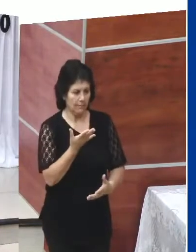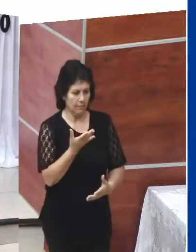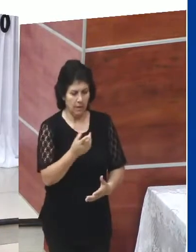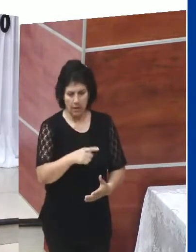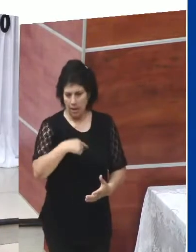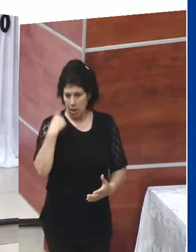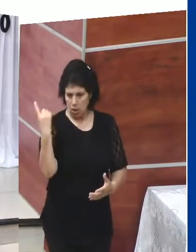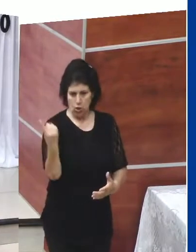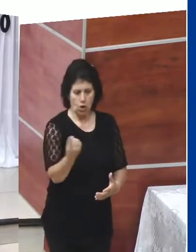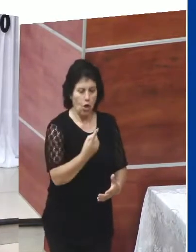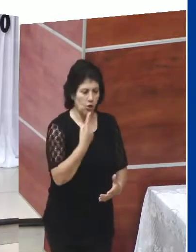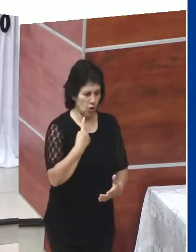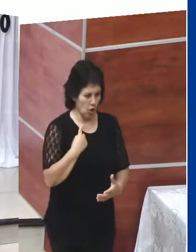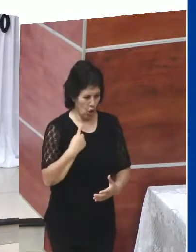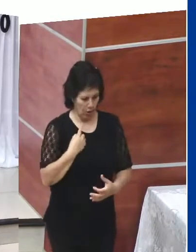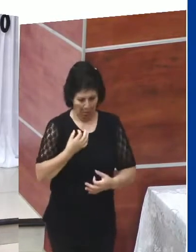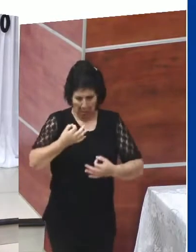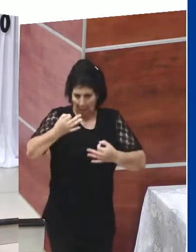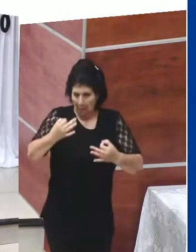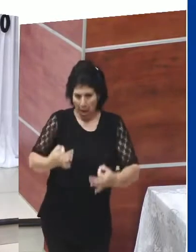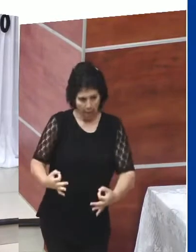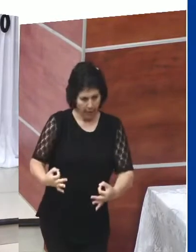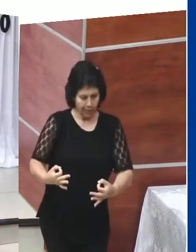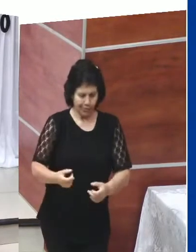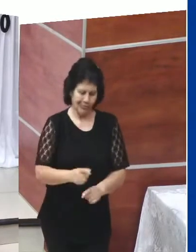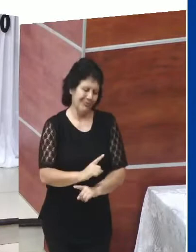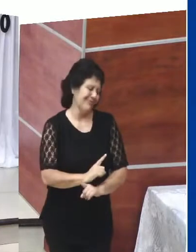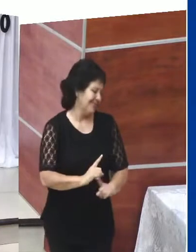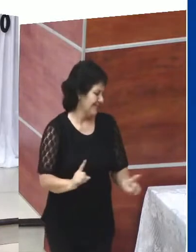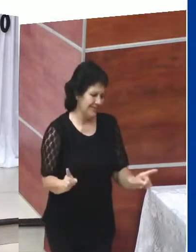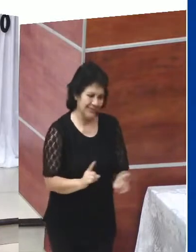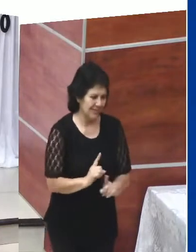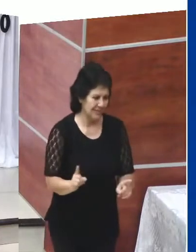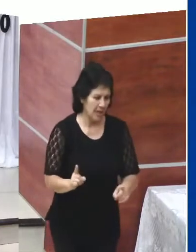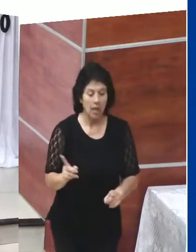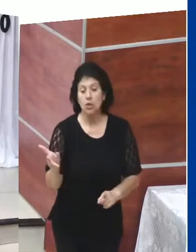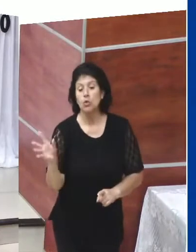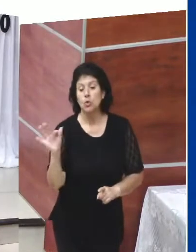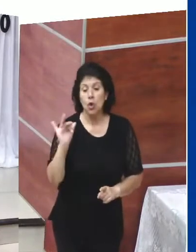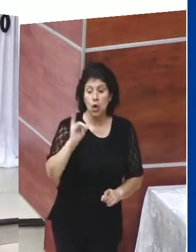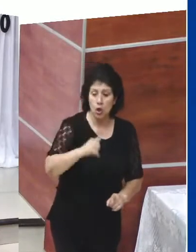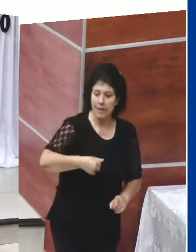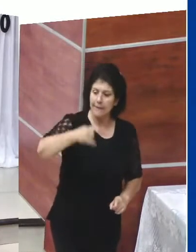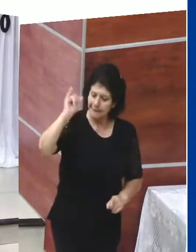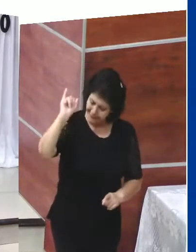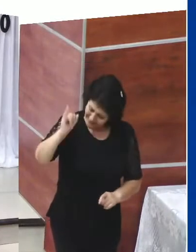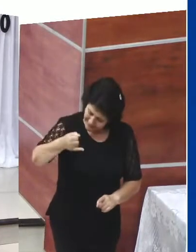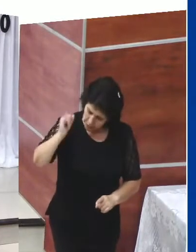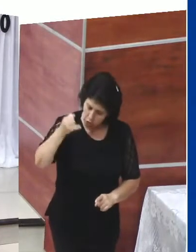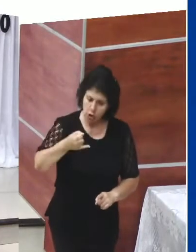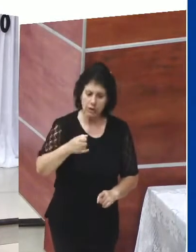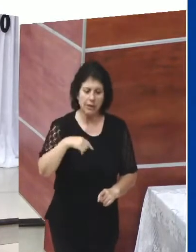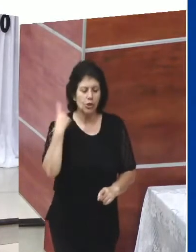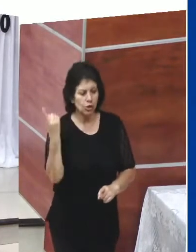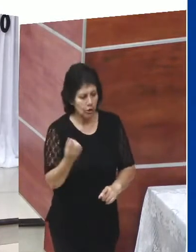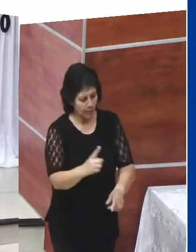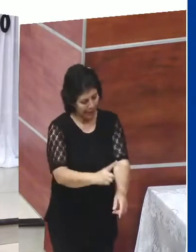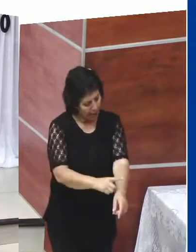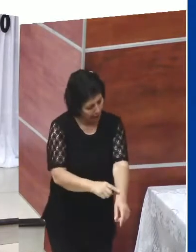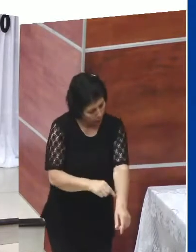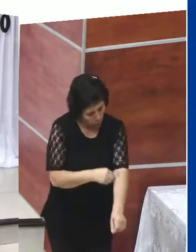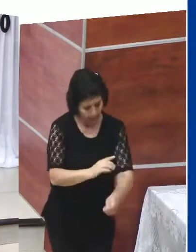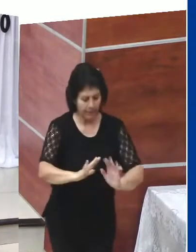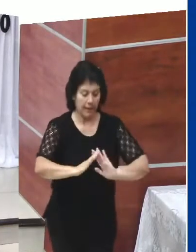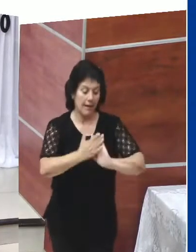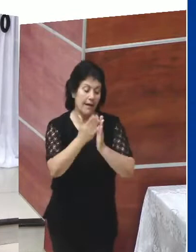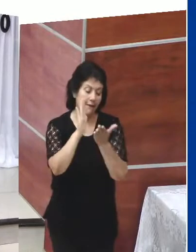al ideal, al 100% de lo que Dios quiere para cada uno de nosotros. Así que todos los días tenemos la tarea y la disciplina de tomar la palabra de